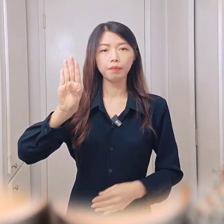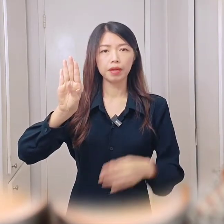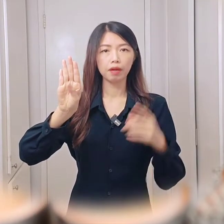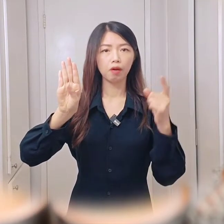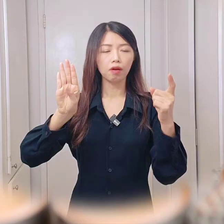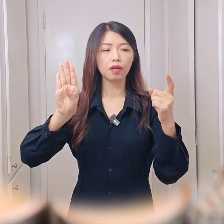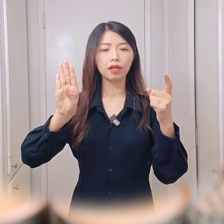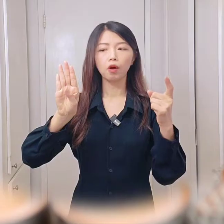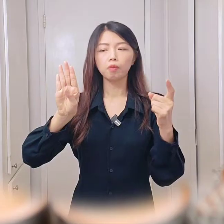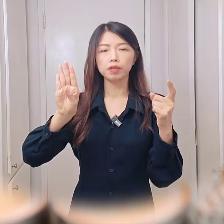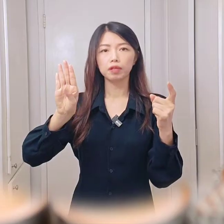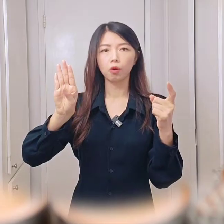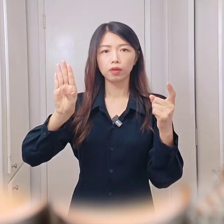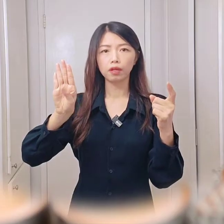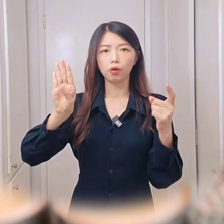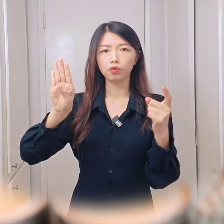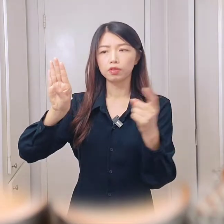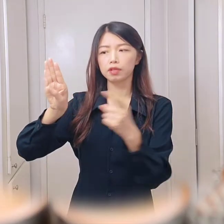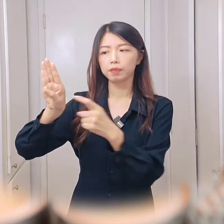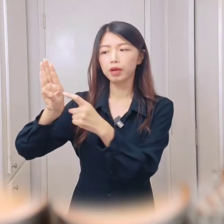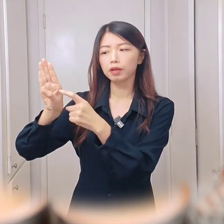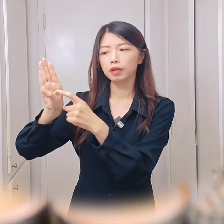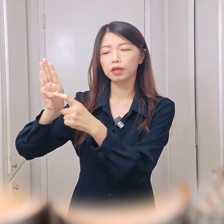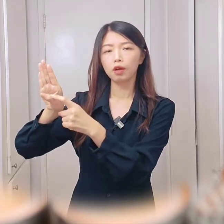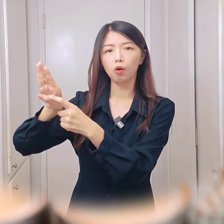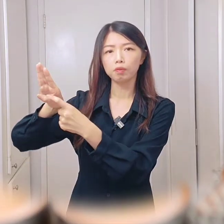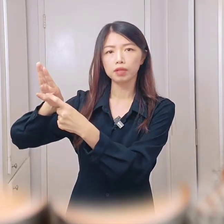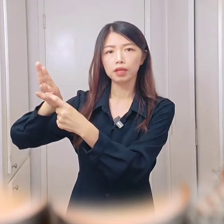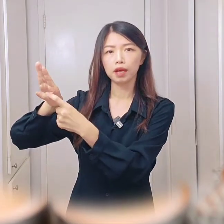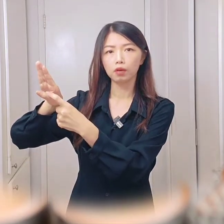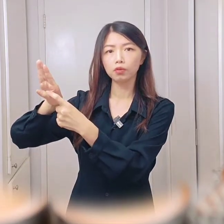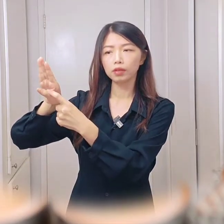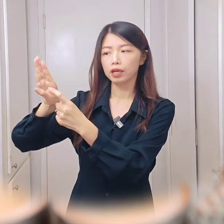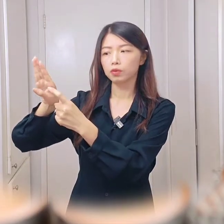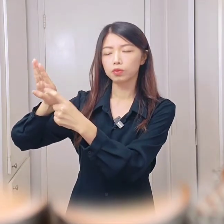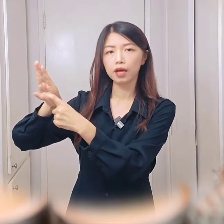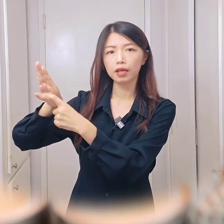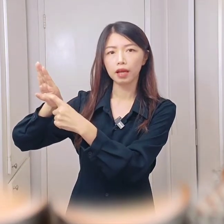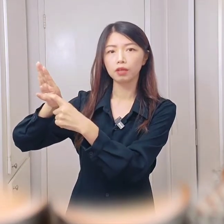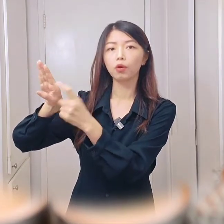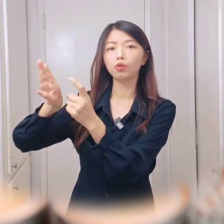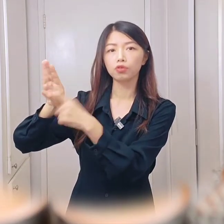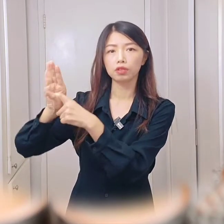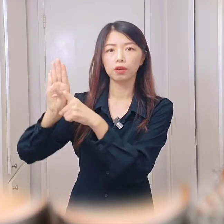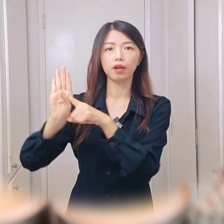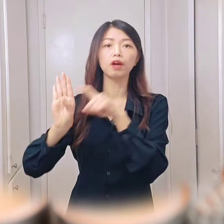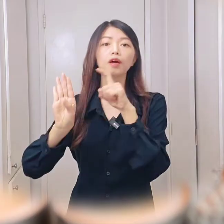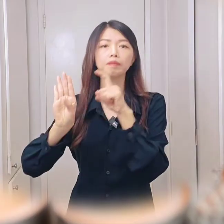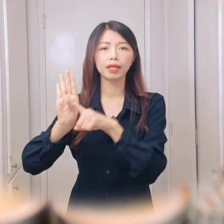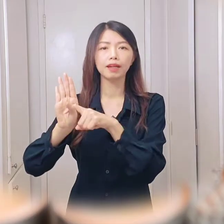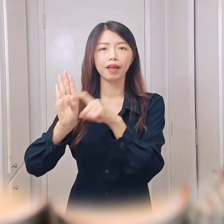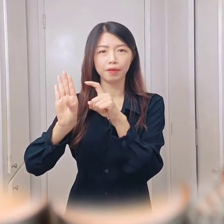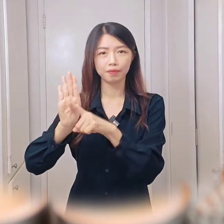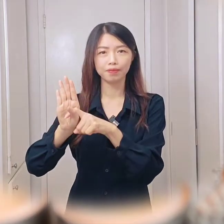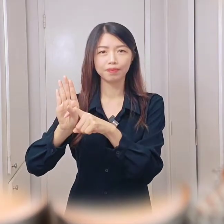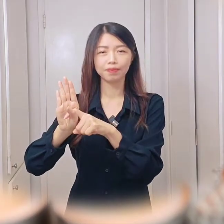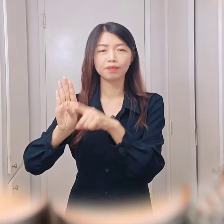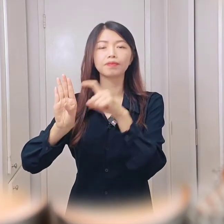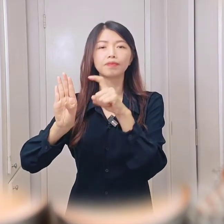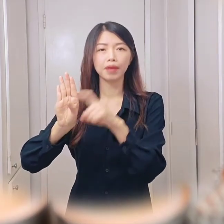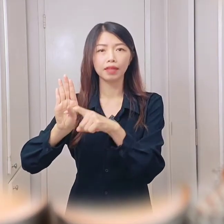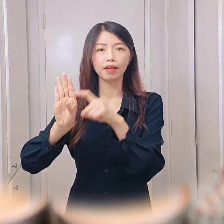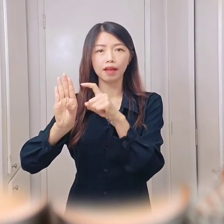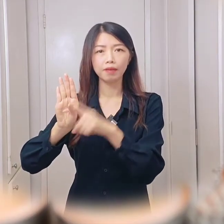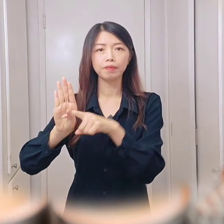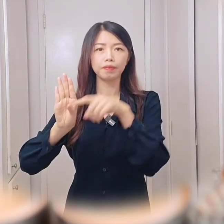떡집을 합해서 이 검지를 어디에 넣어 주시냐면 이 엄지하고 다른 손 사이에 넣어 주시는 거예요. 베들레헴.